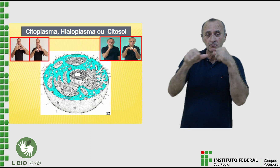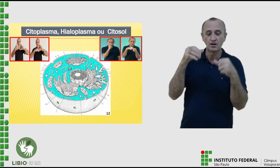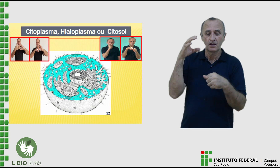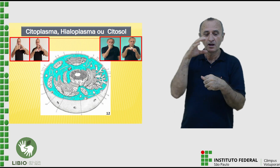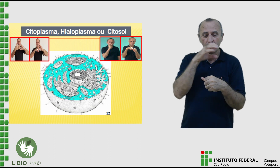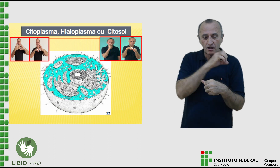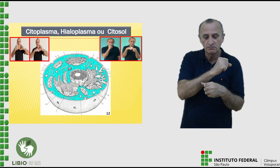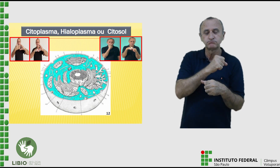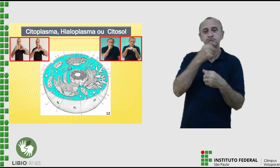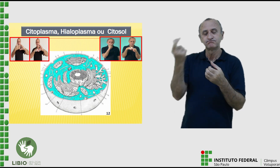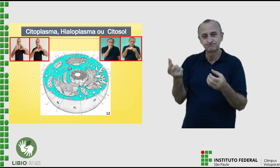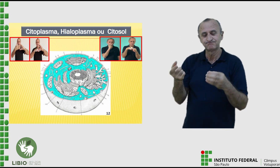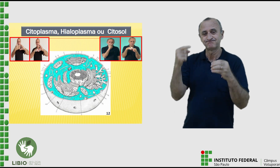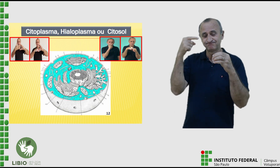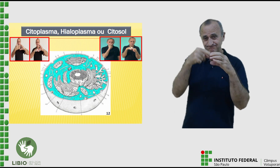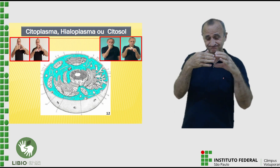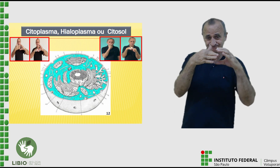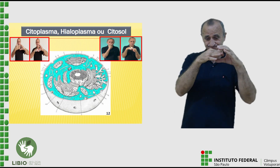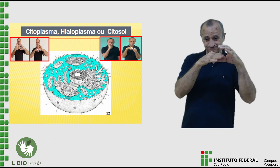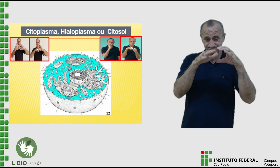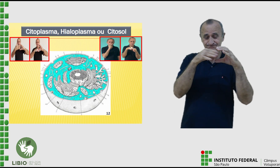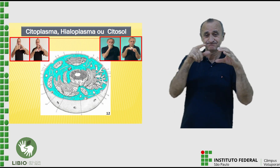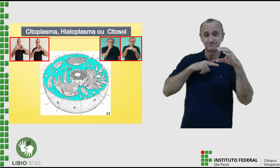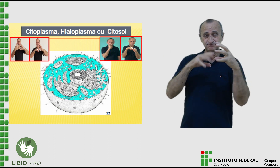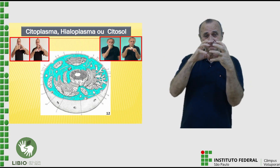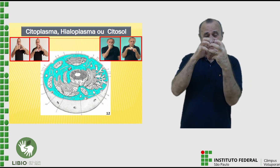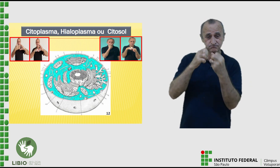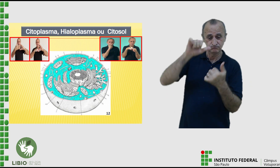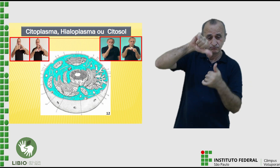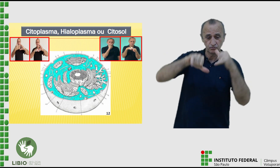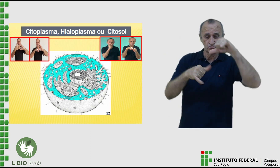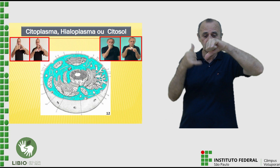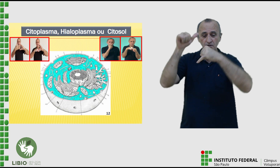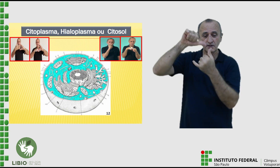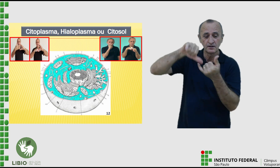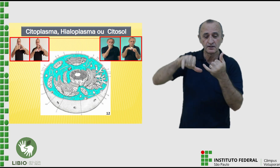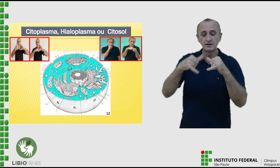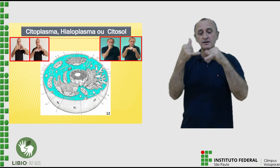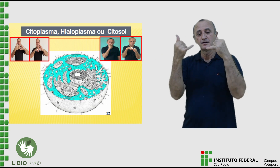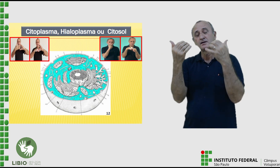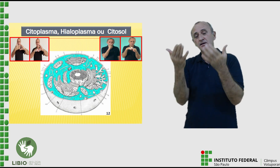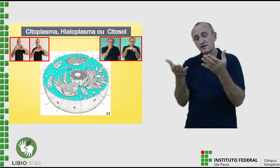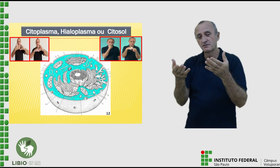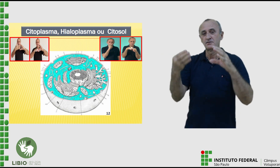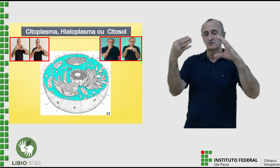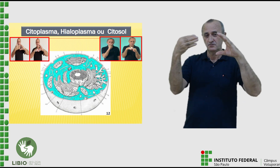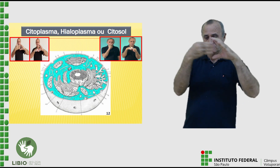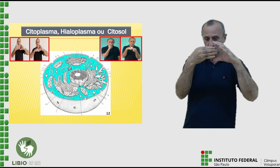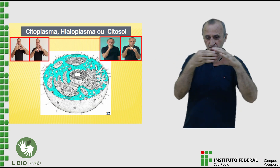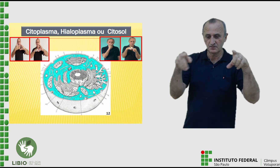e enzimas. E nele ocorrem várias